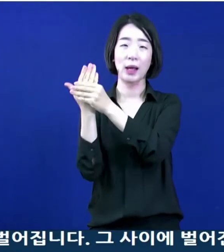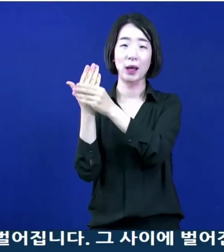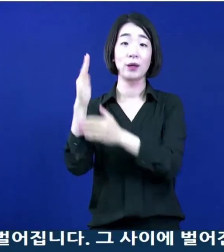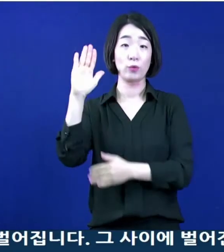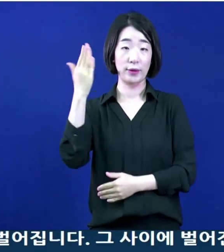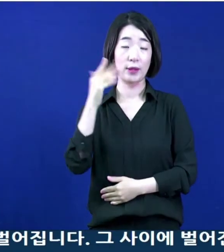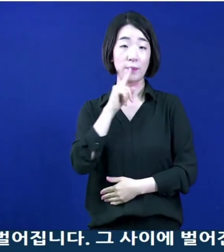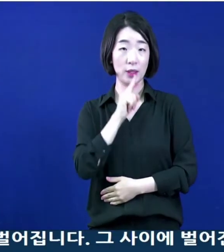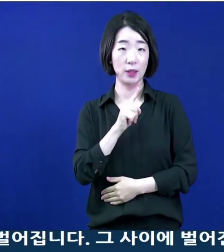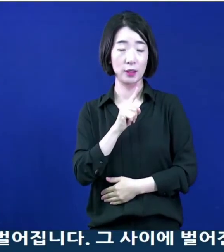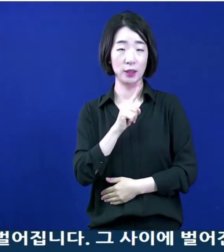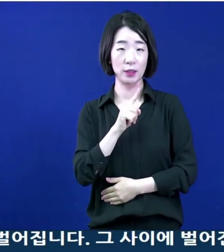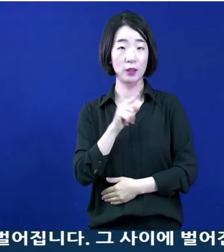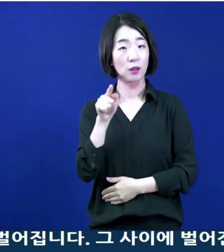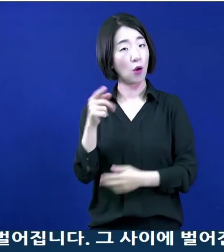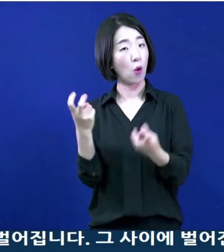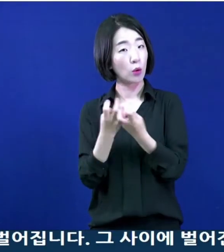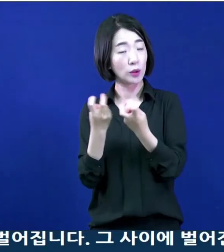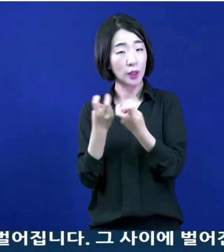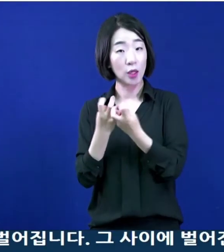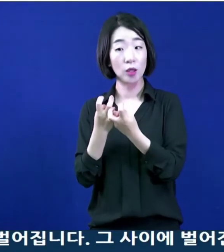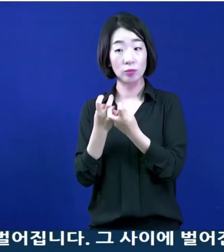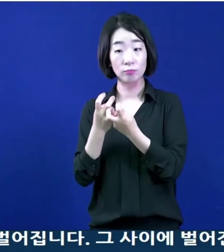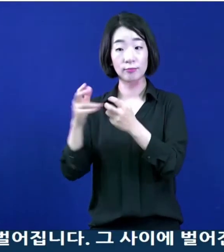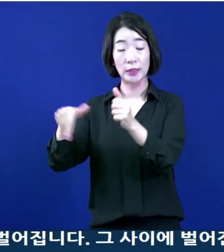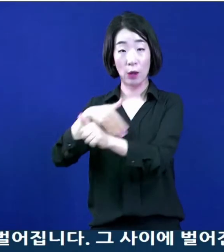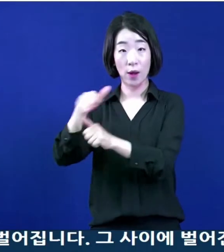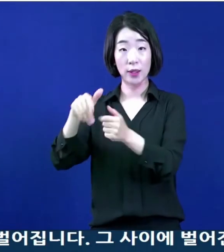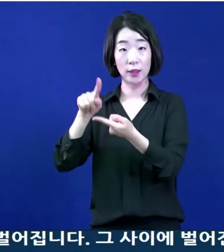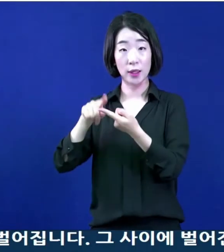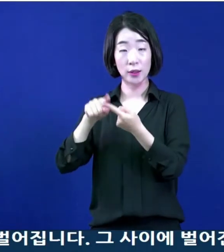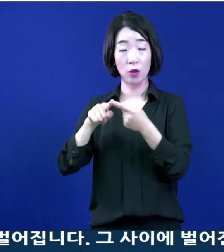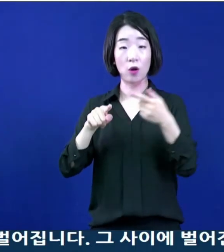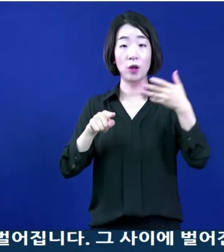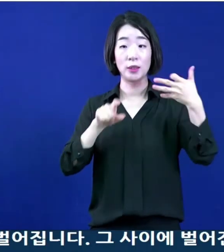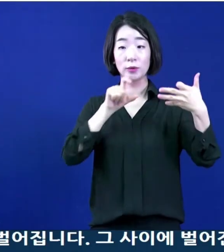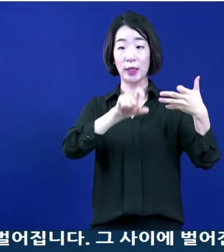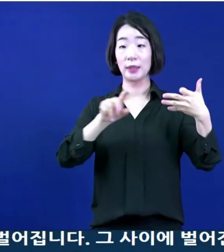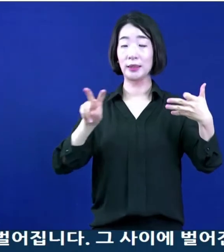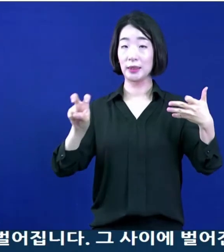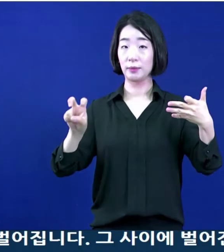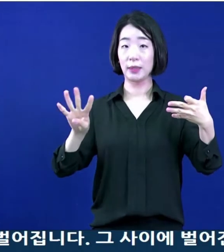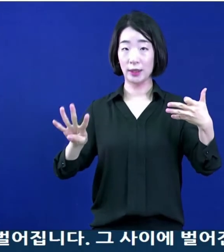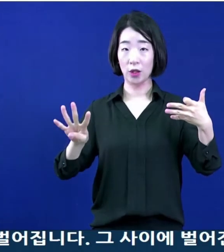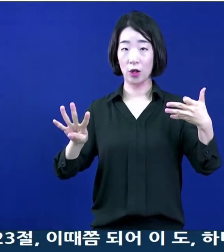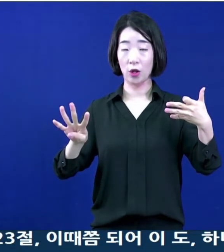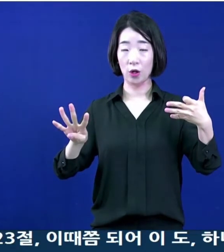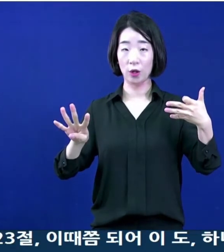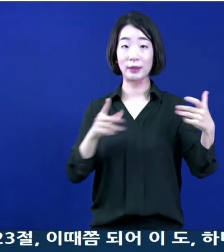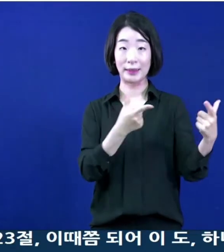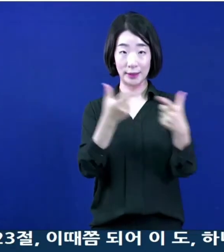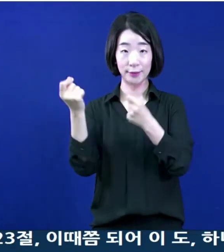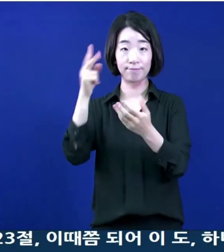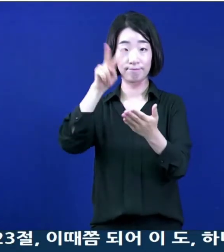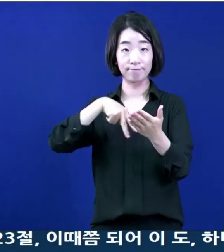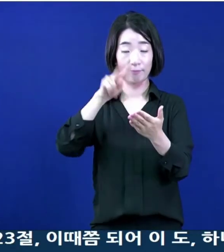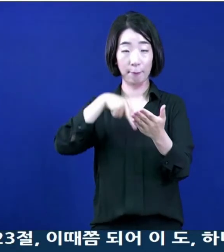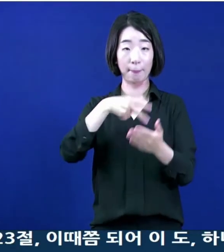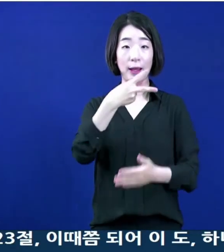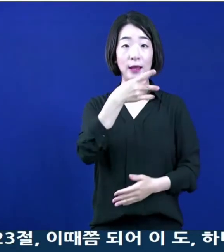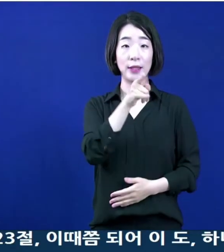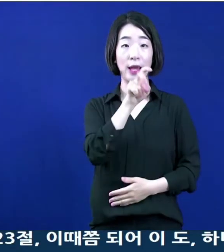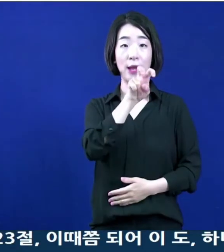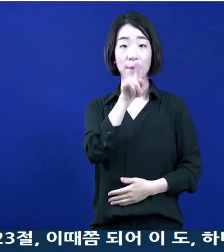건데, 어떻게 등장했는지 눈여겨 보십시다. 24절 같이 읽겠습니다. 즉 데메드리오라